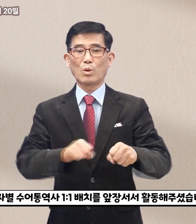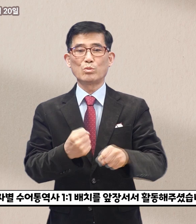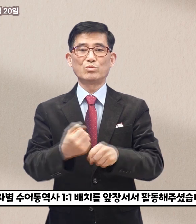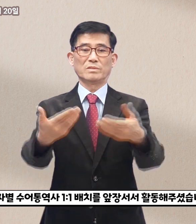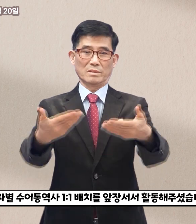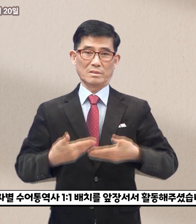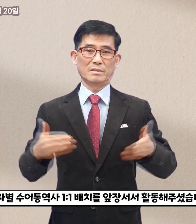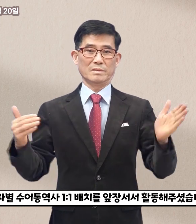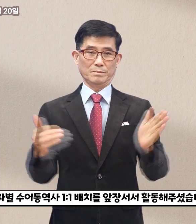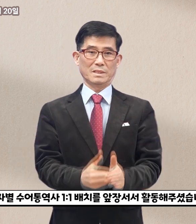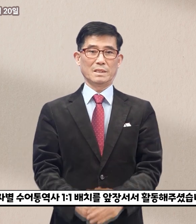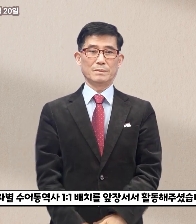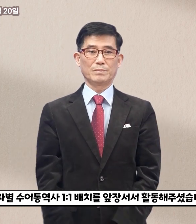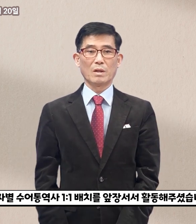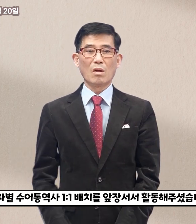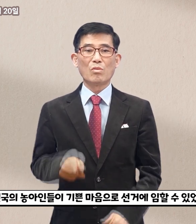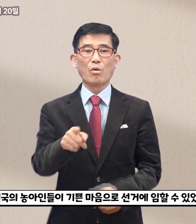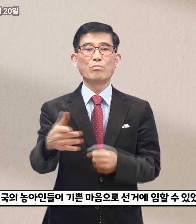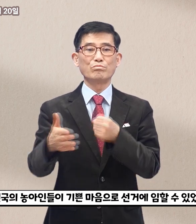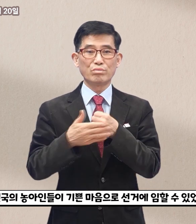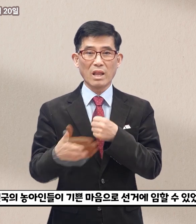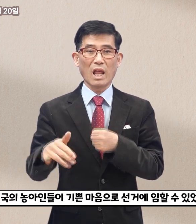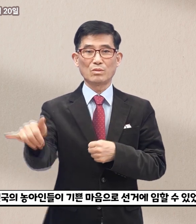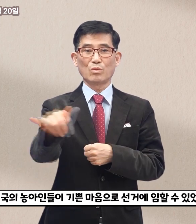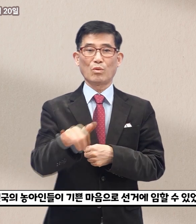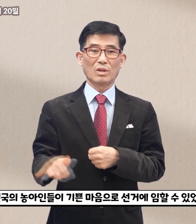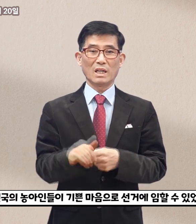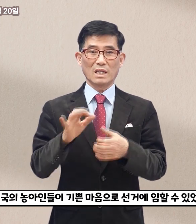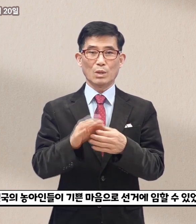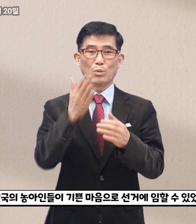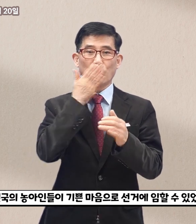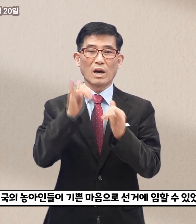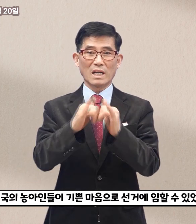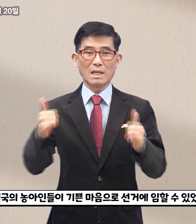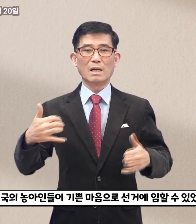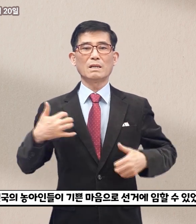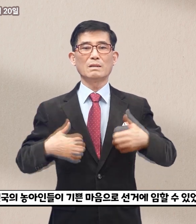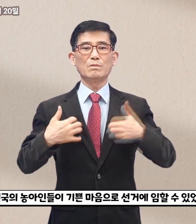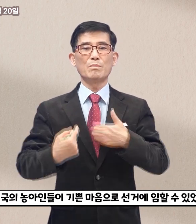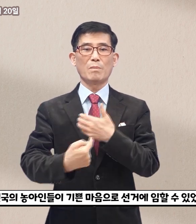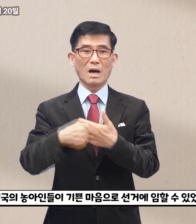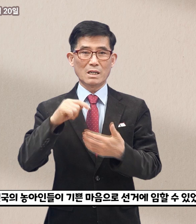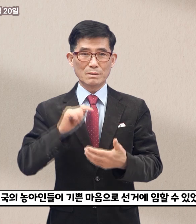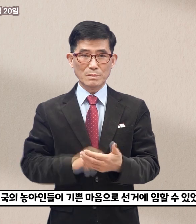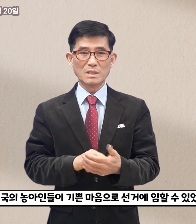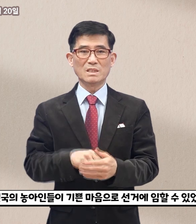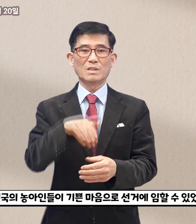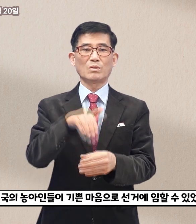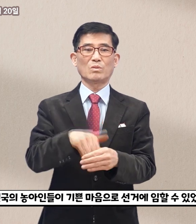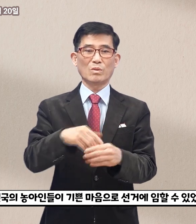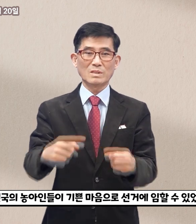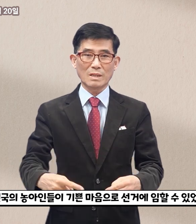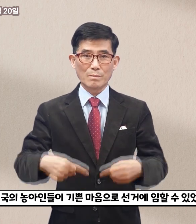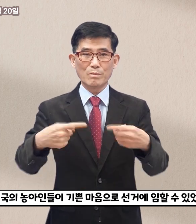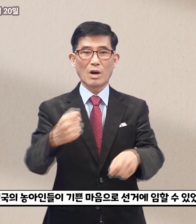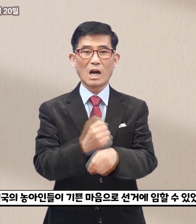주셨습니다. 덕분에 전국의 농아인들이 기쁜 마음으로 선거에 임할 수